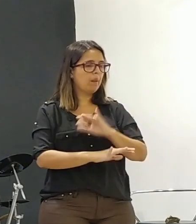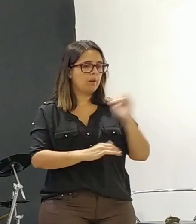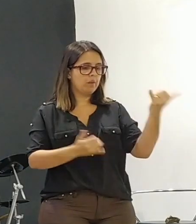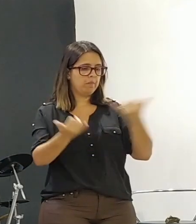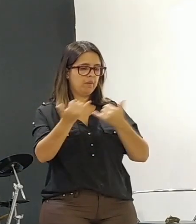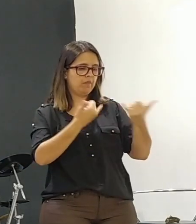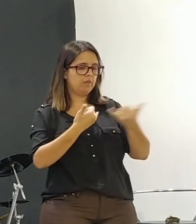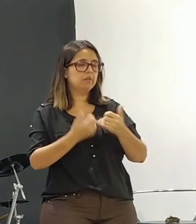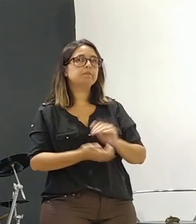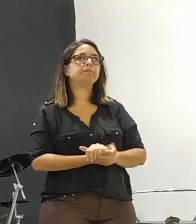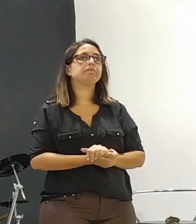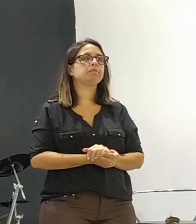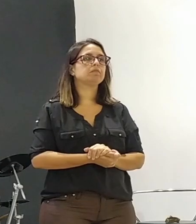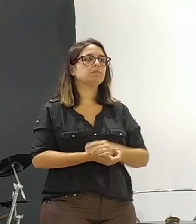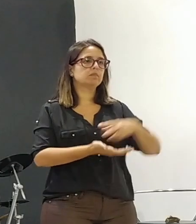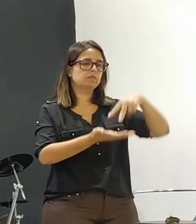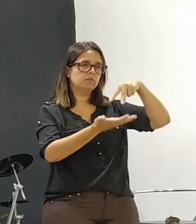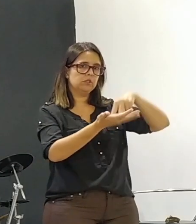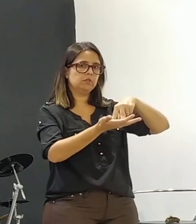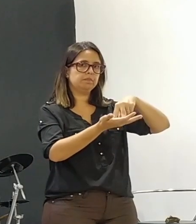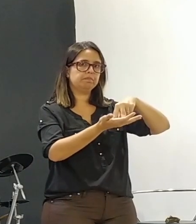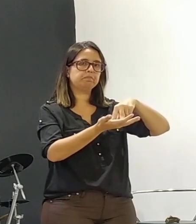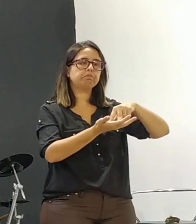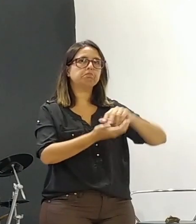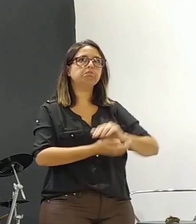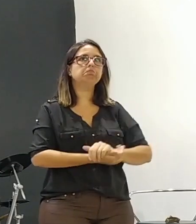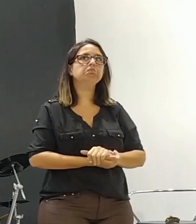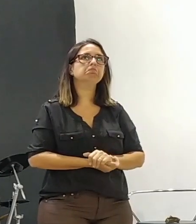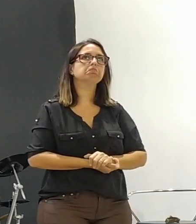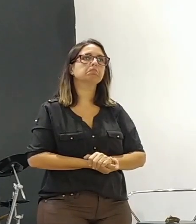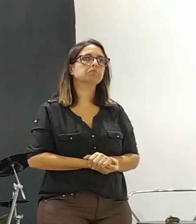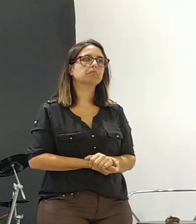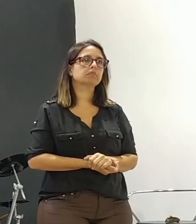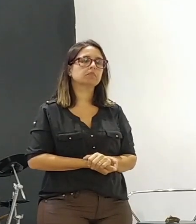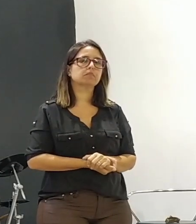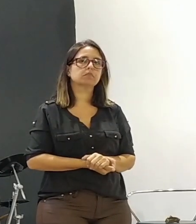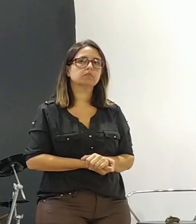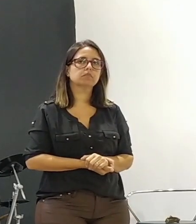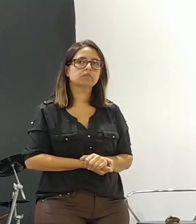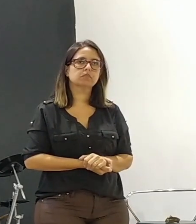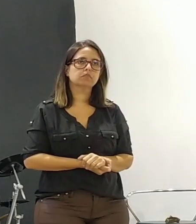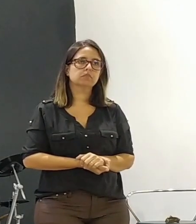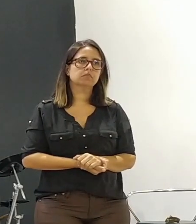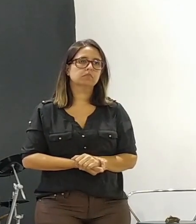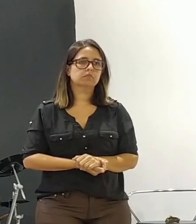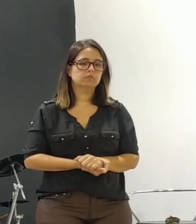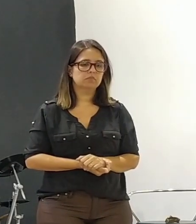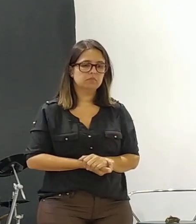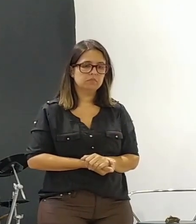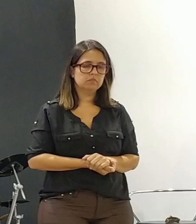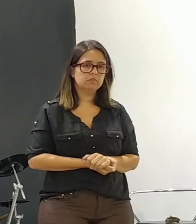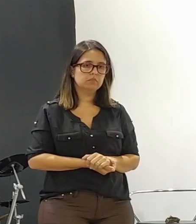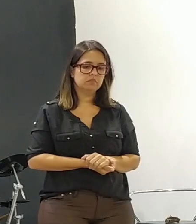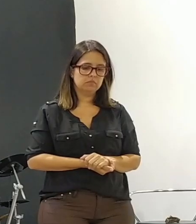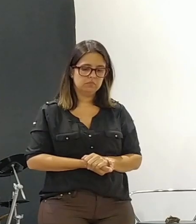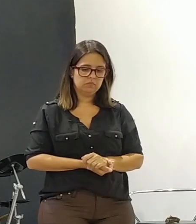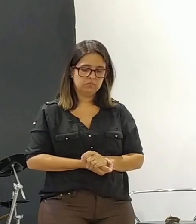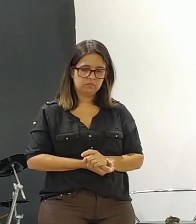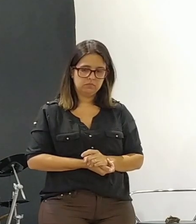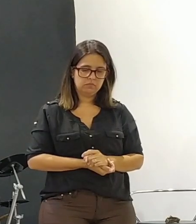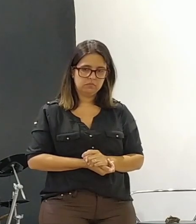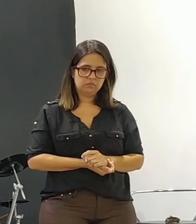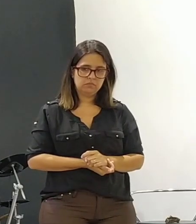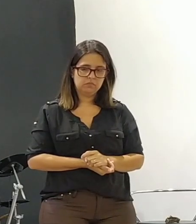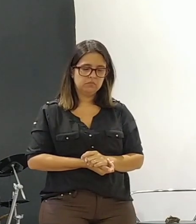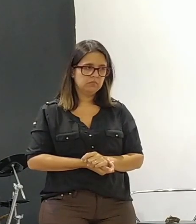avisa aí, irmão. Vamos nos colocar de pé. Vamos nos colocar de pé. E vamos deixar